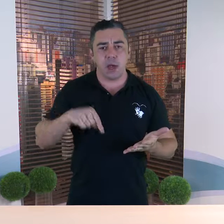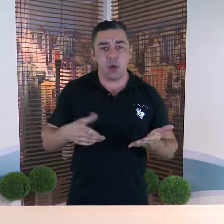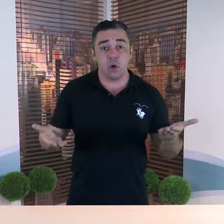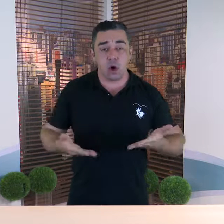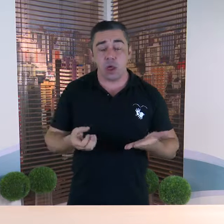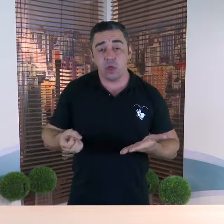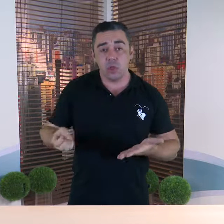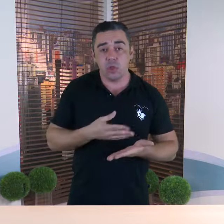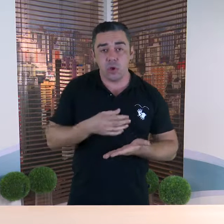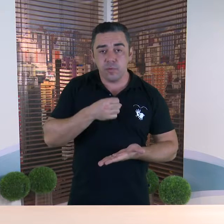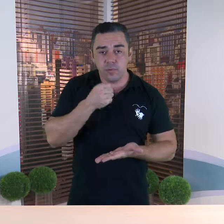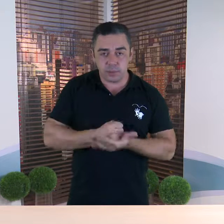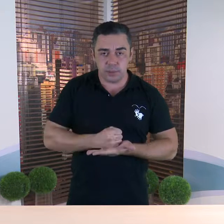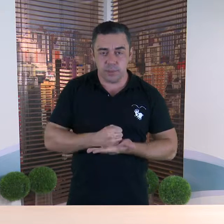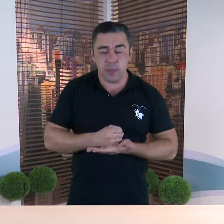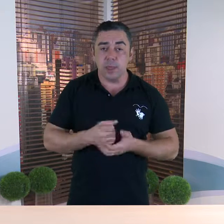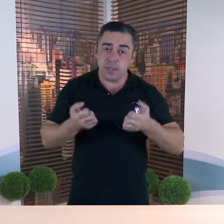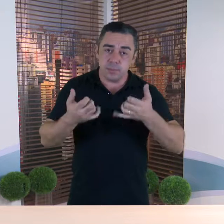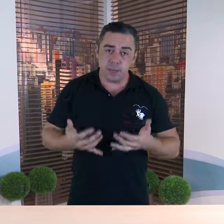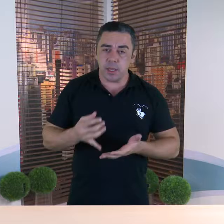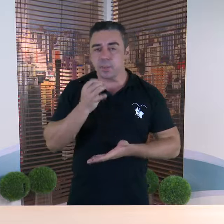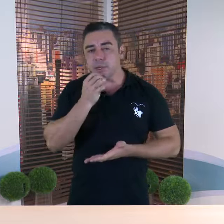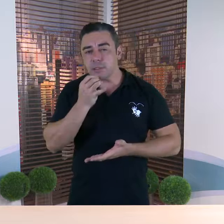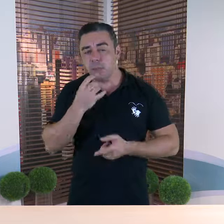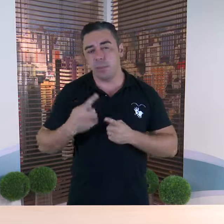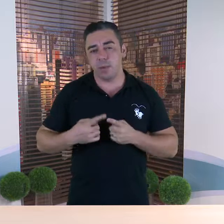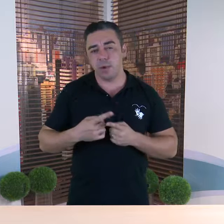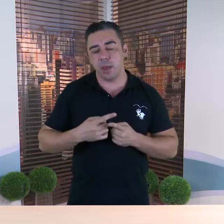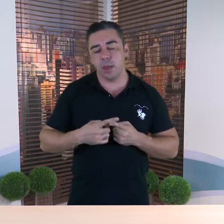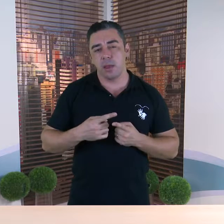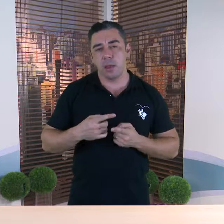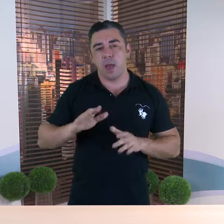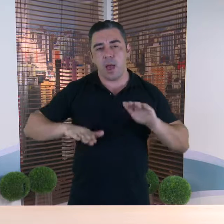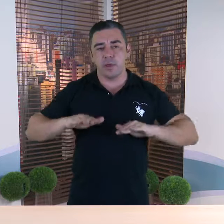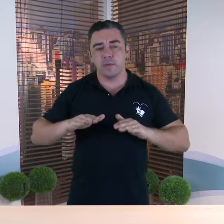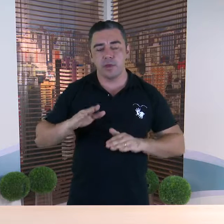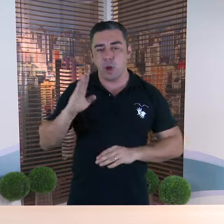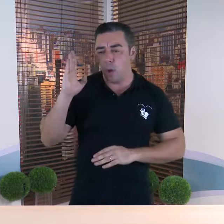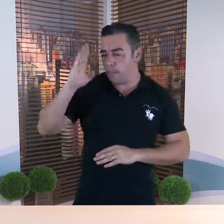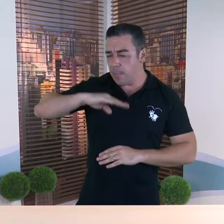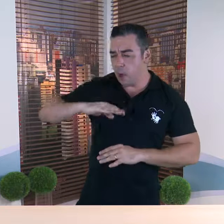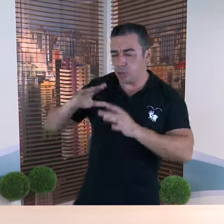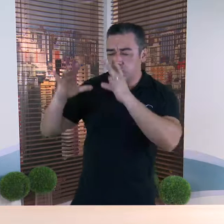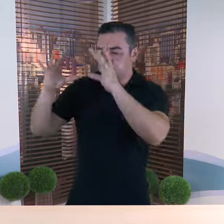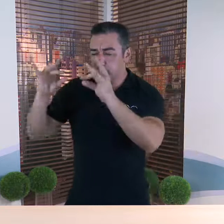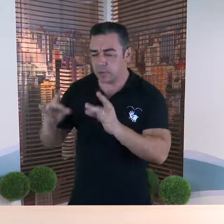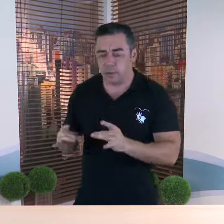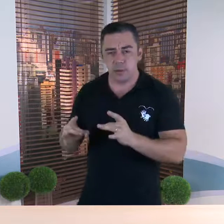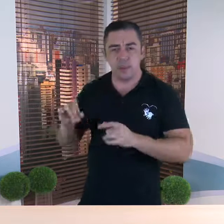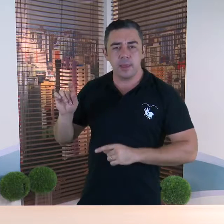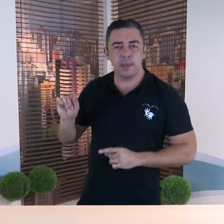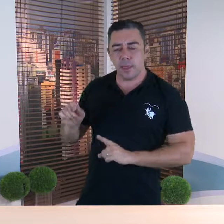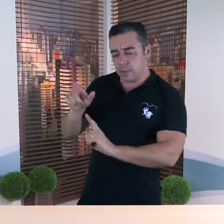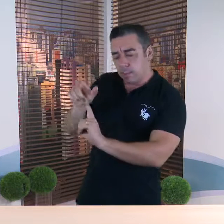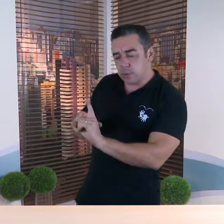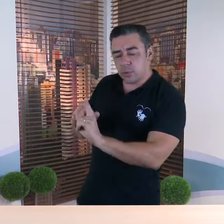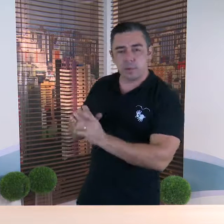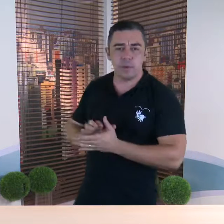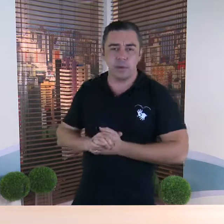pelo Novo Testamento. Isso explica, por exemplo, porque muitas vezes o mal não é descrito de forma